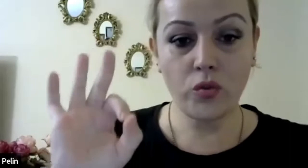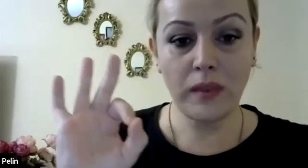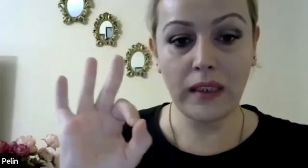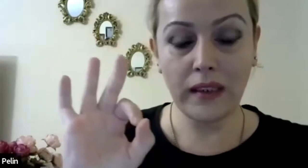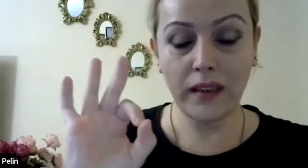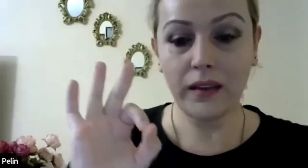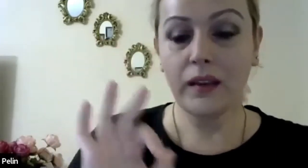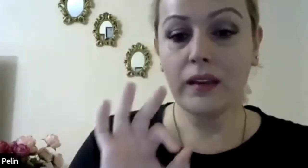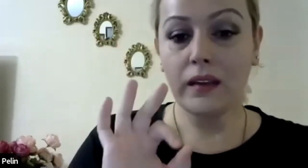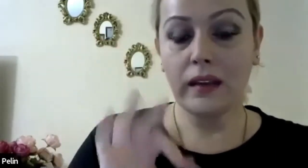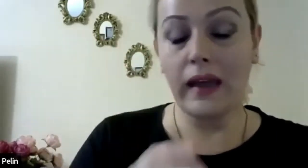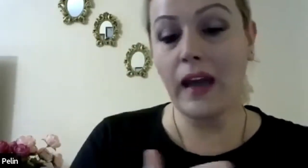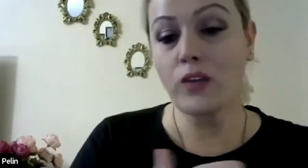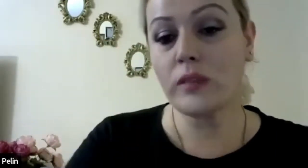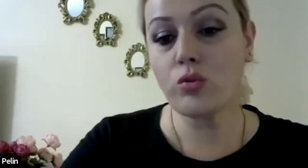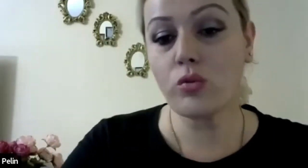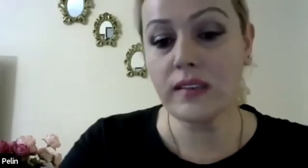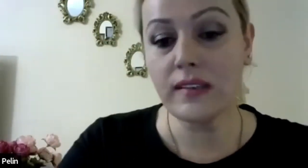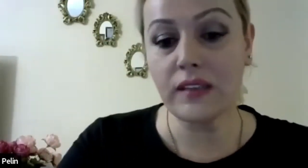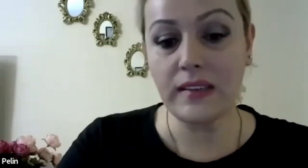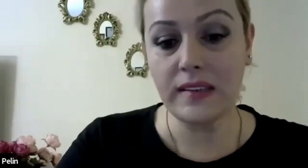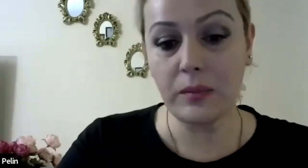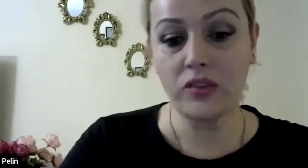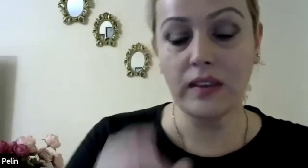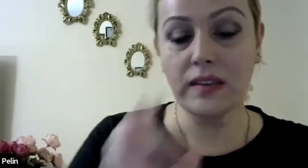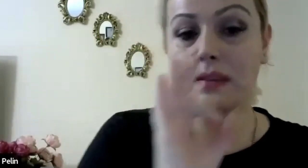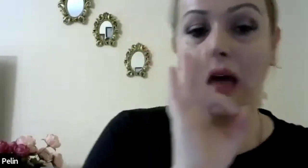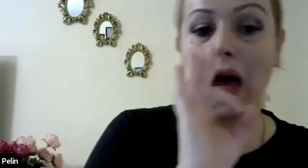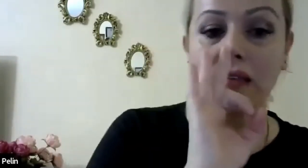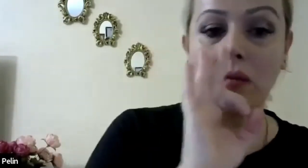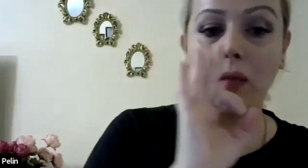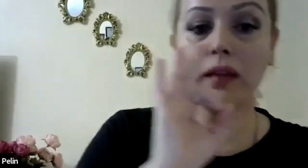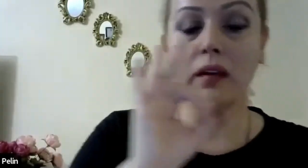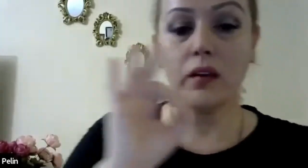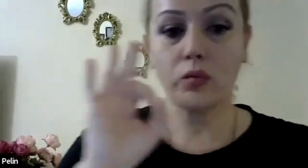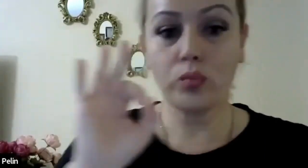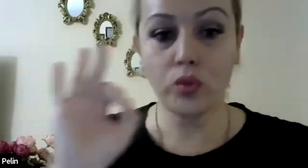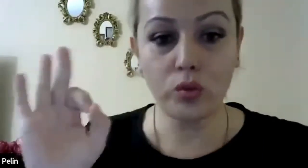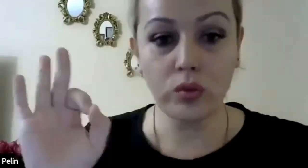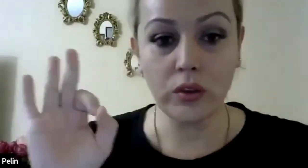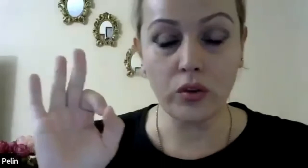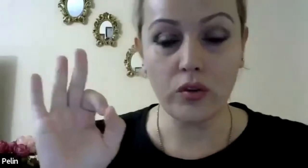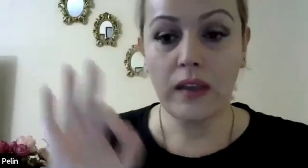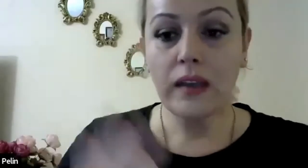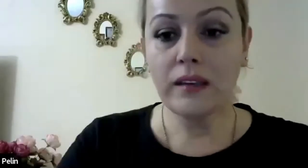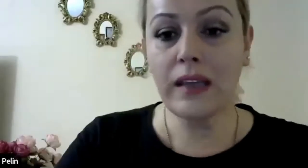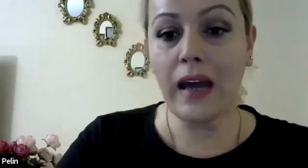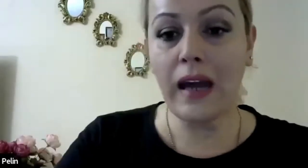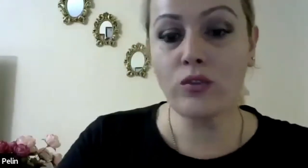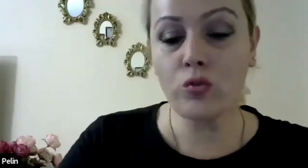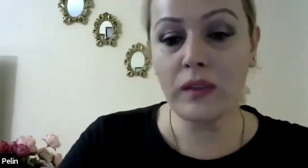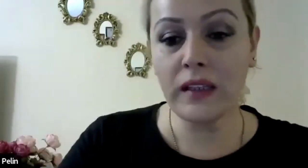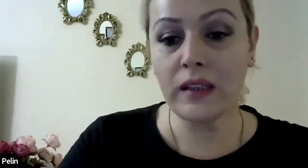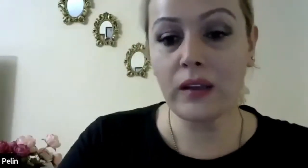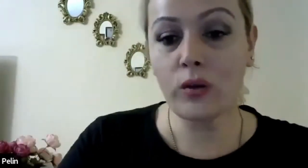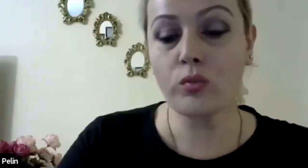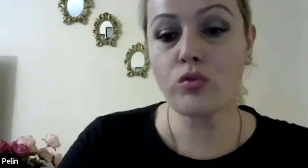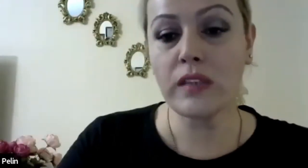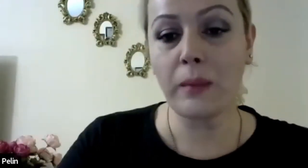Cümleyi, eğer cümlenin sonu sız da ve siz de bitecekse biz her zaman bunu kullanıyoruz. Diğer cümleyi olumsuz yapma